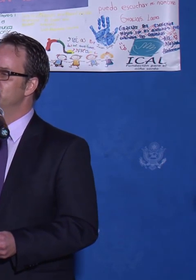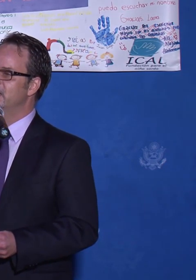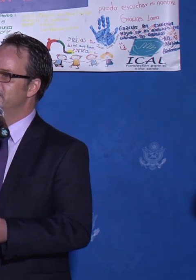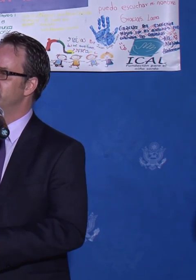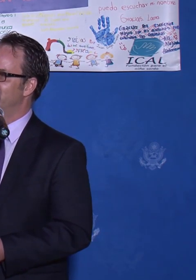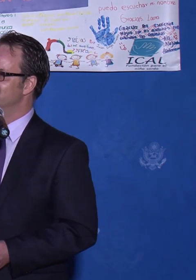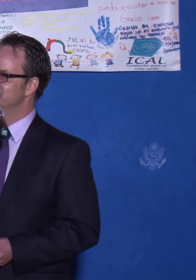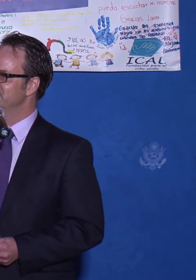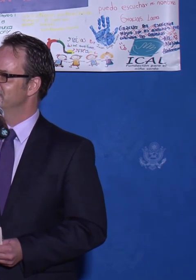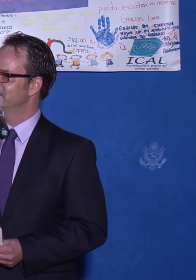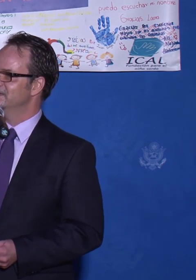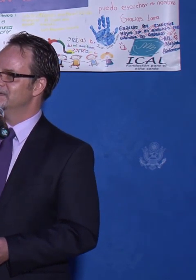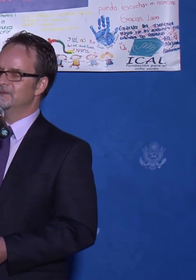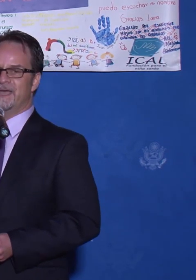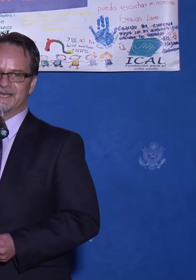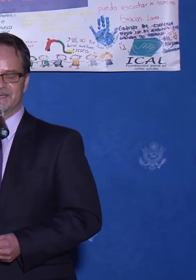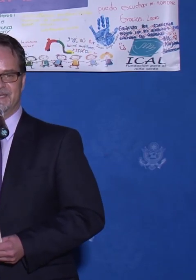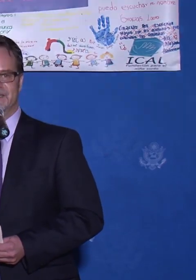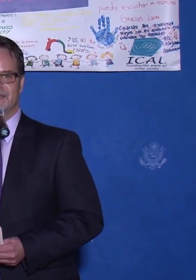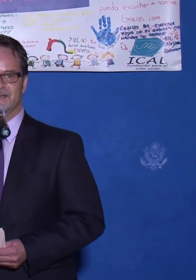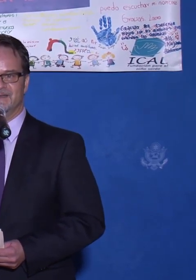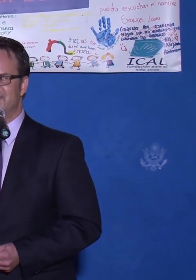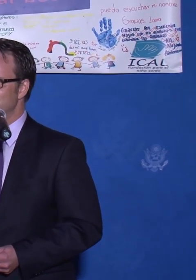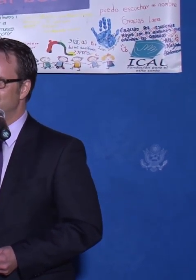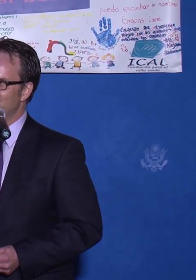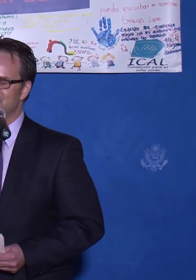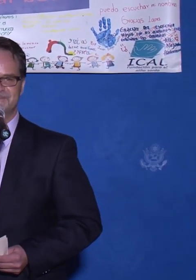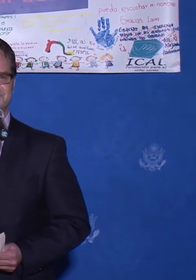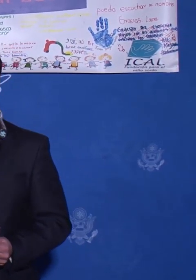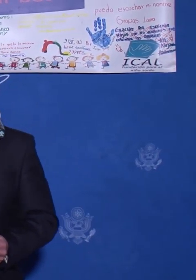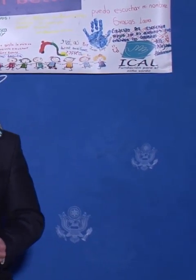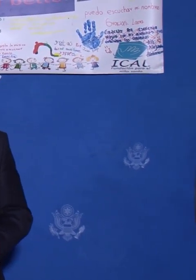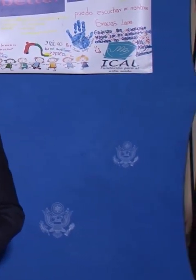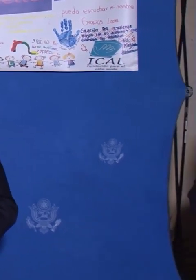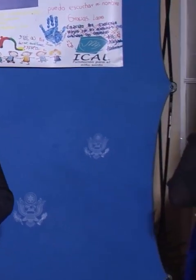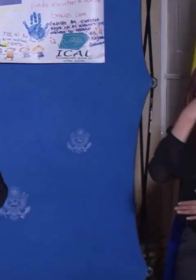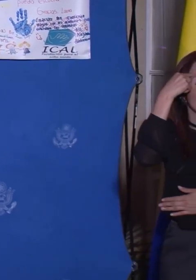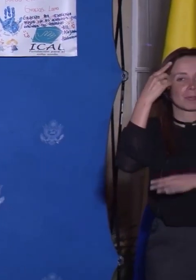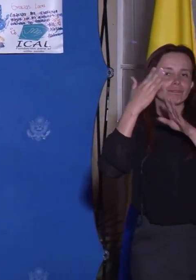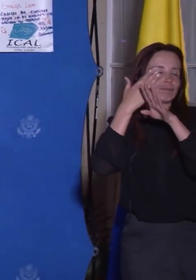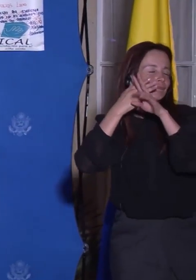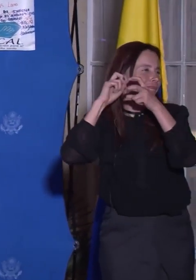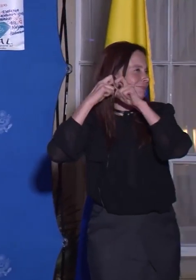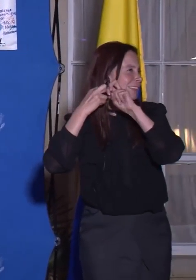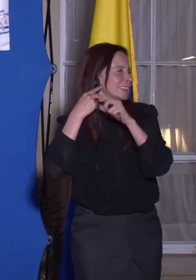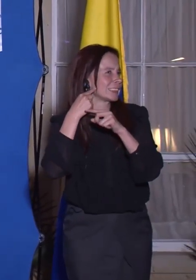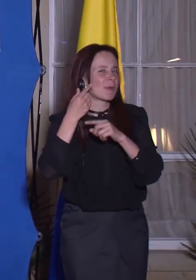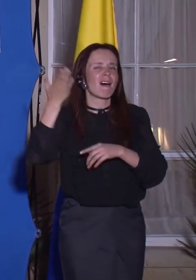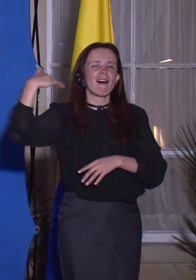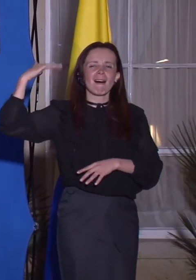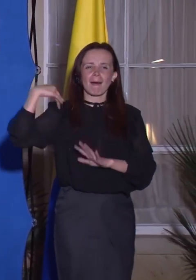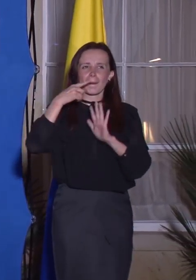tecnología para ayudarse él mismo a escuchar, porque él tenía un problema de audición. Eso fue